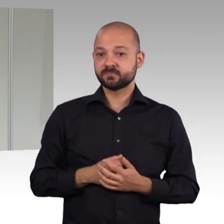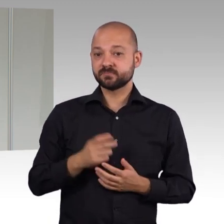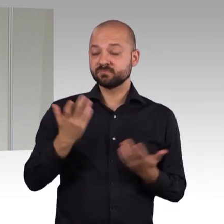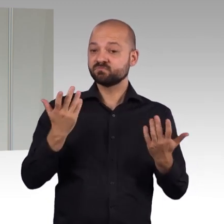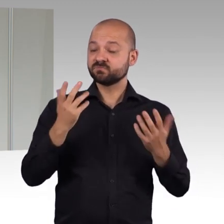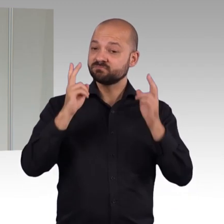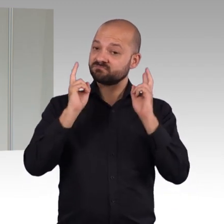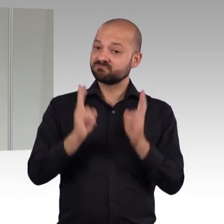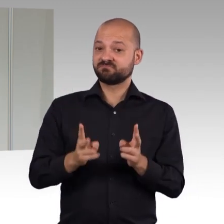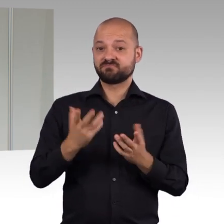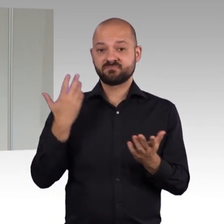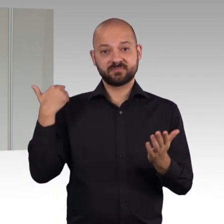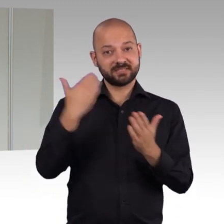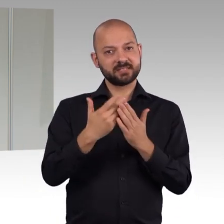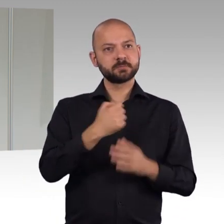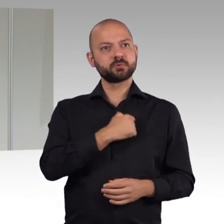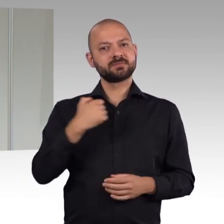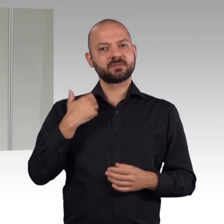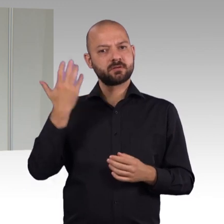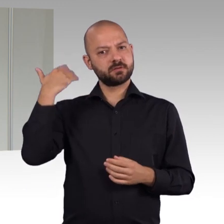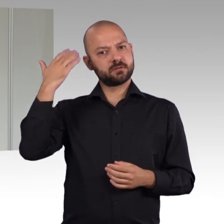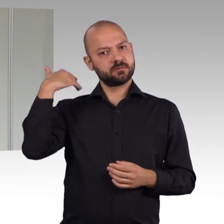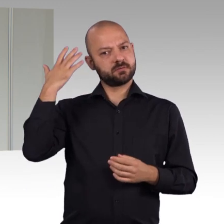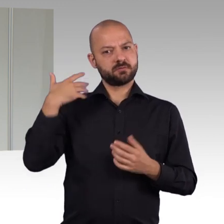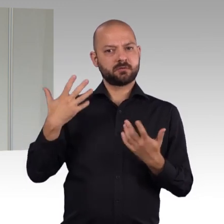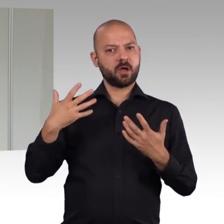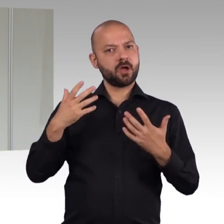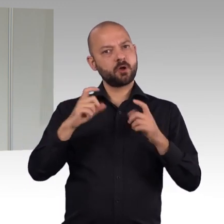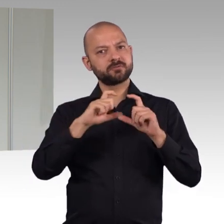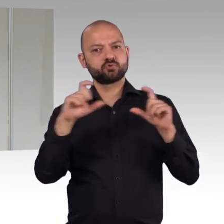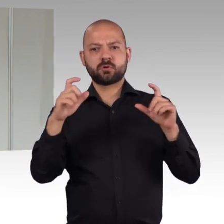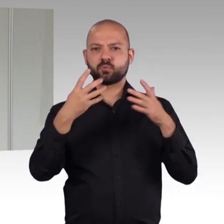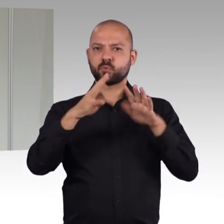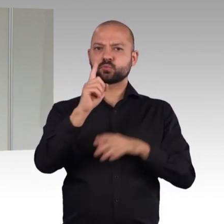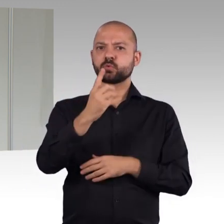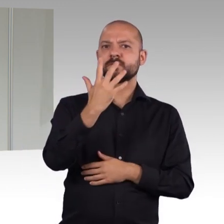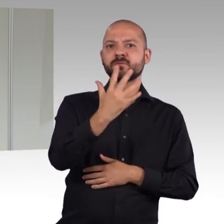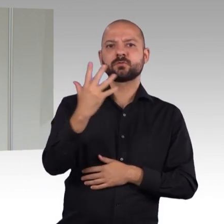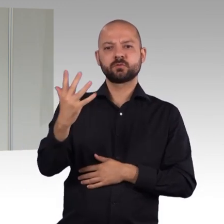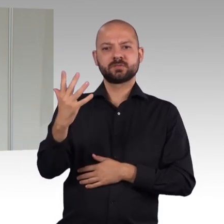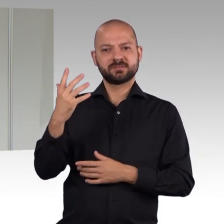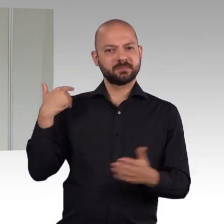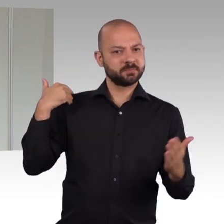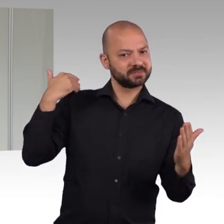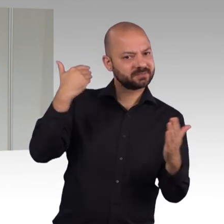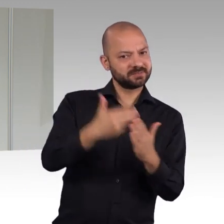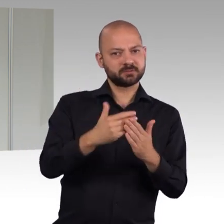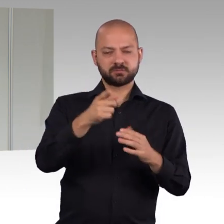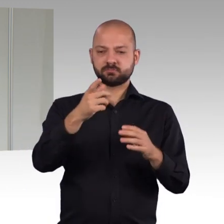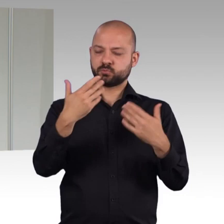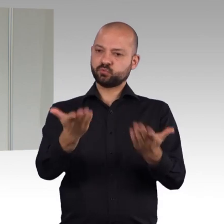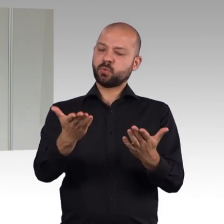substanziell nichts verbessert, vieles ist aber weiter bergab gegangen. Schiffe, Panzer und Flugzeuge sind